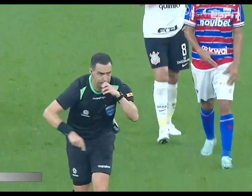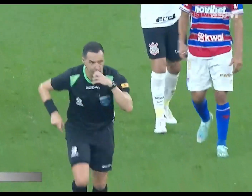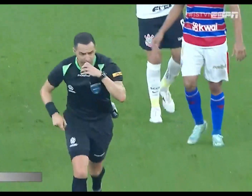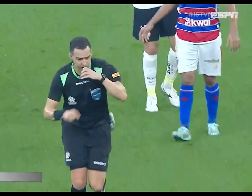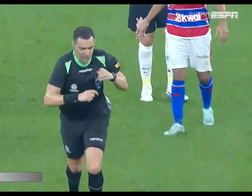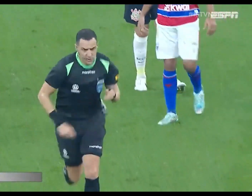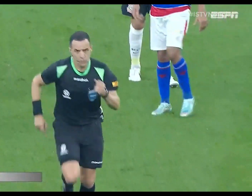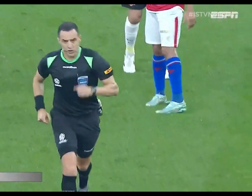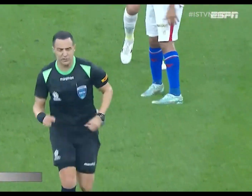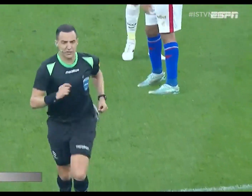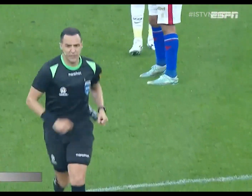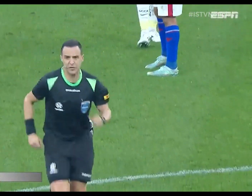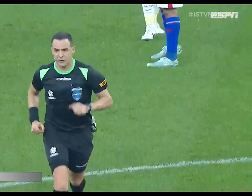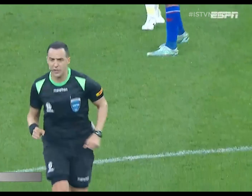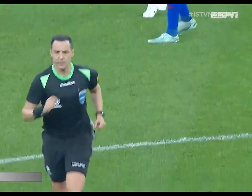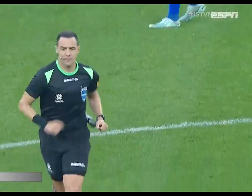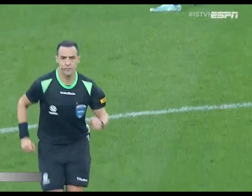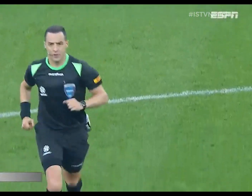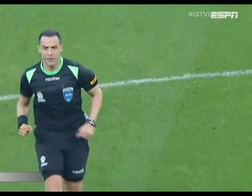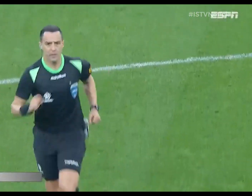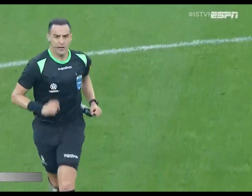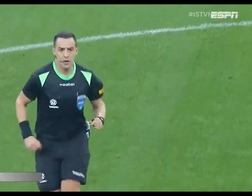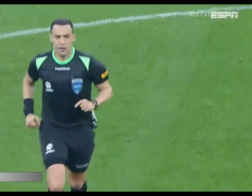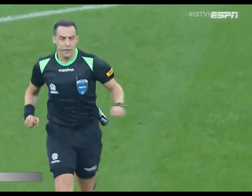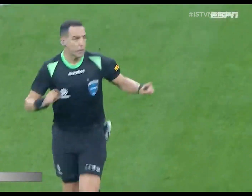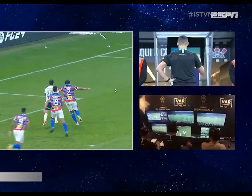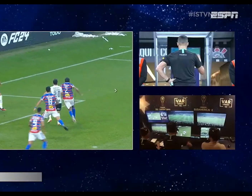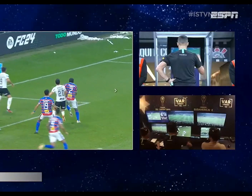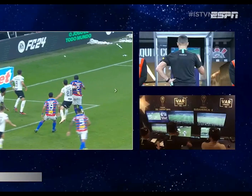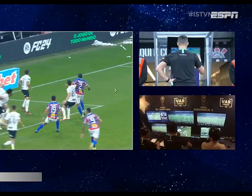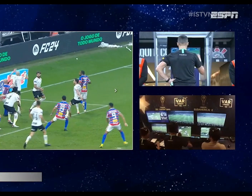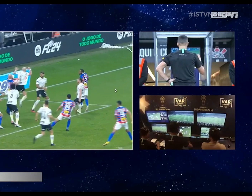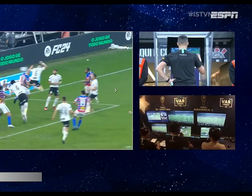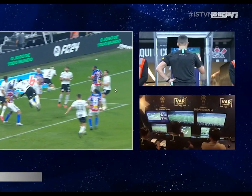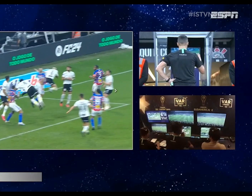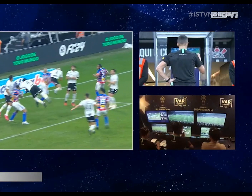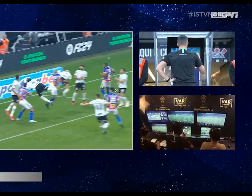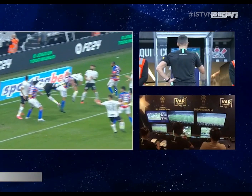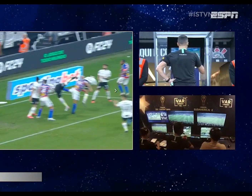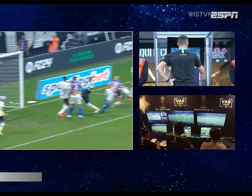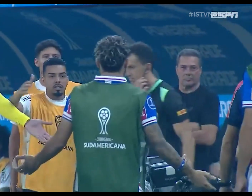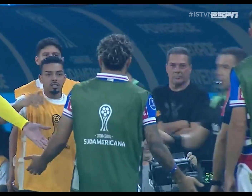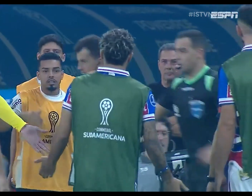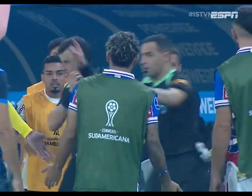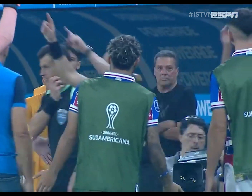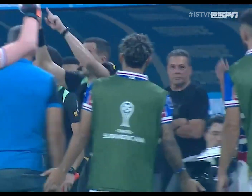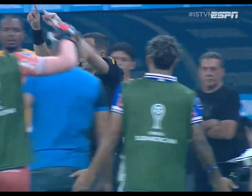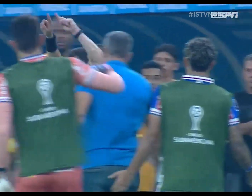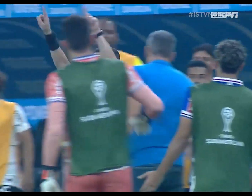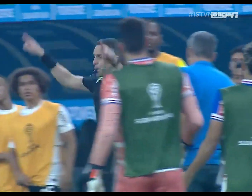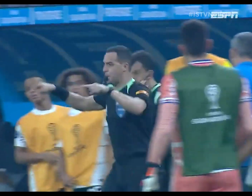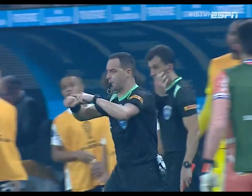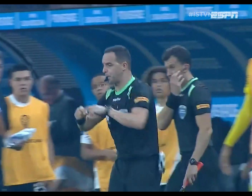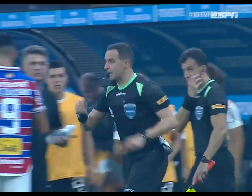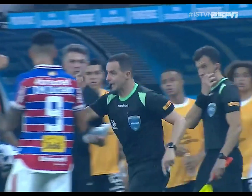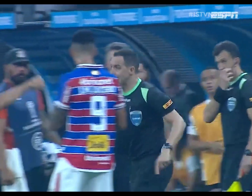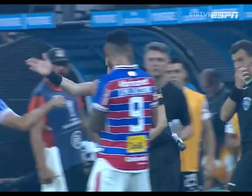e ontem não foi diferente, pois o Fortaleza abriu o placar com José Welison de cabeça aos 22 minutos da